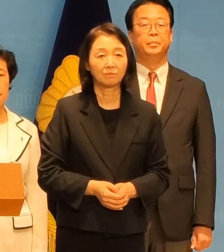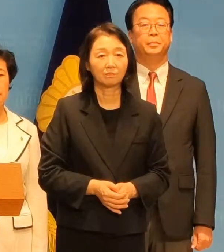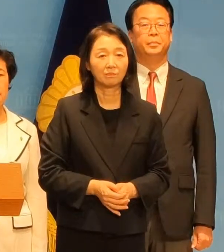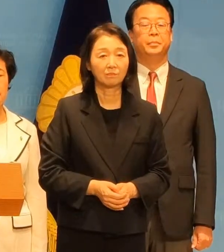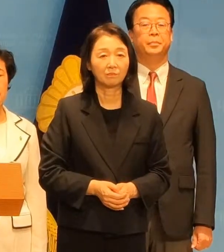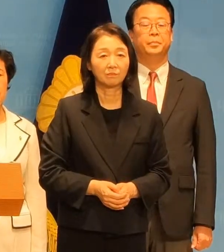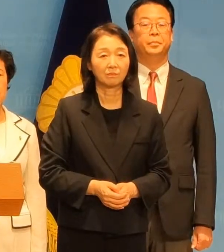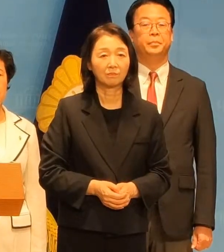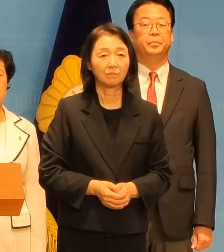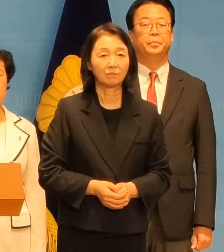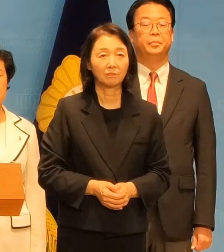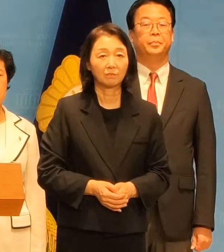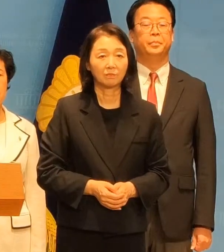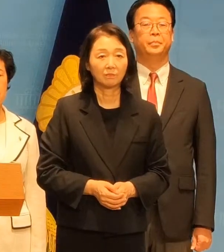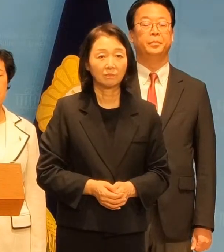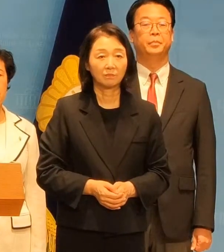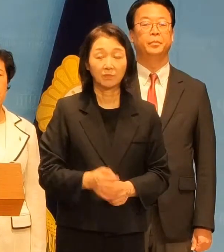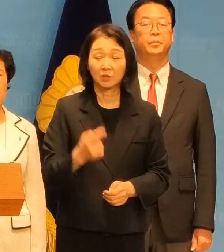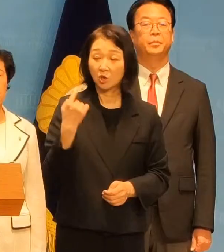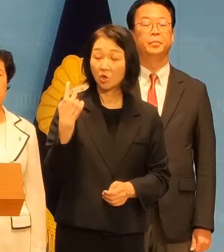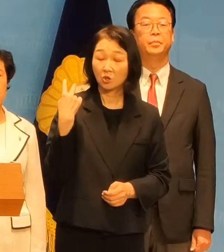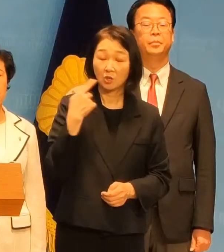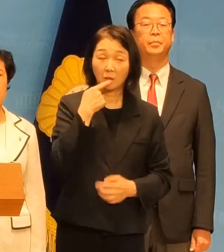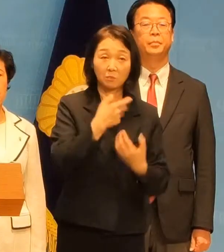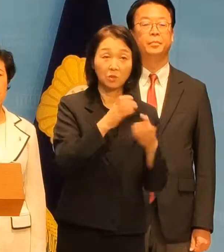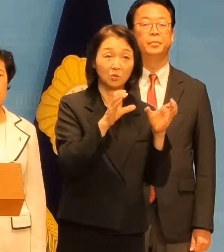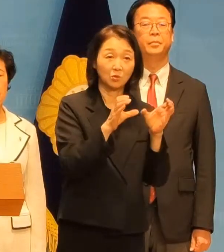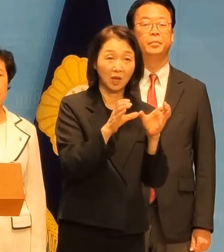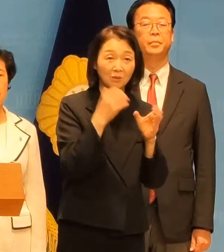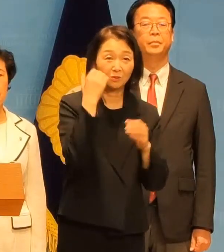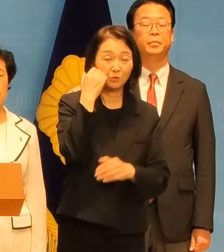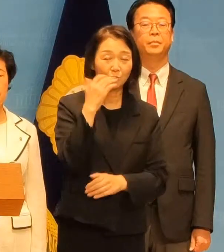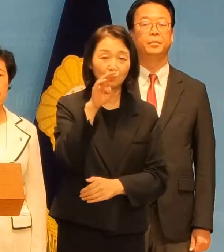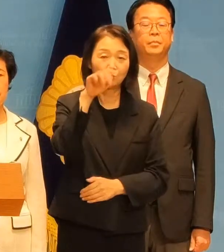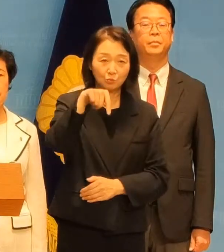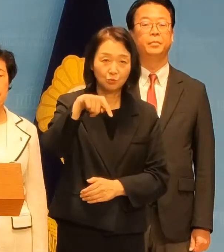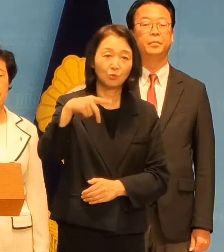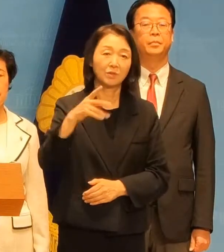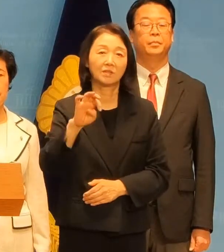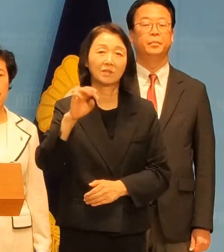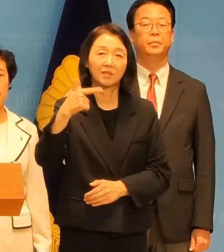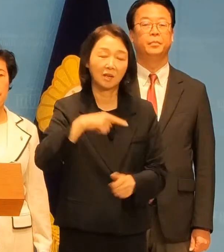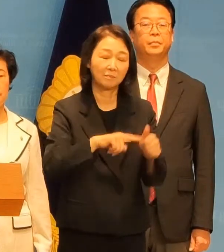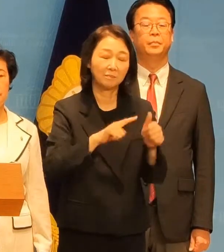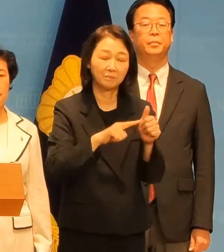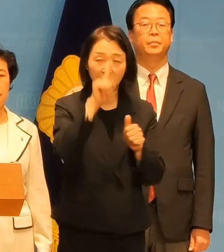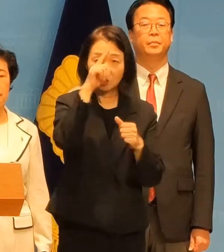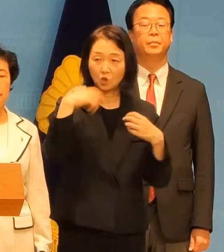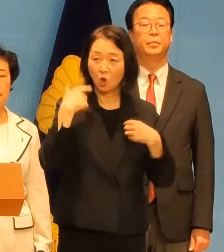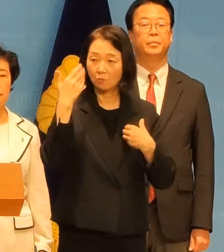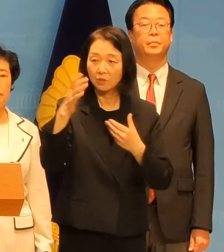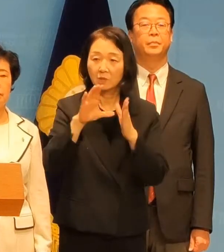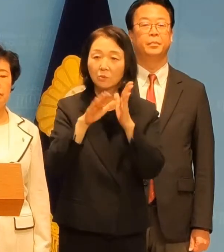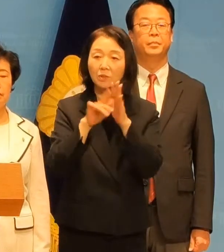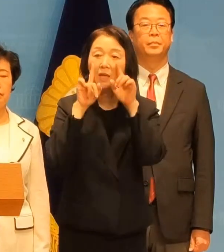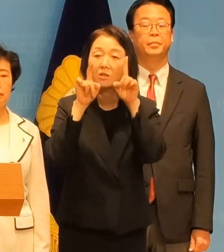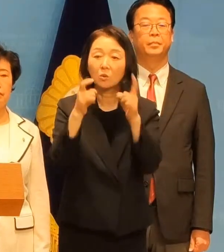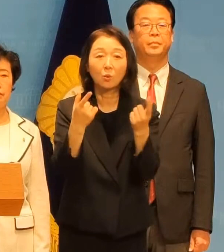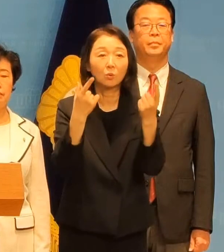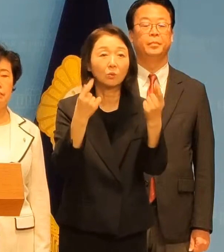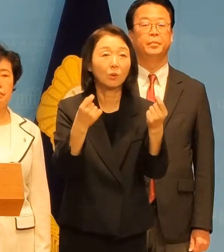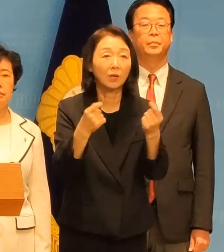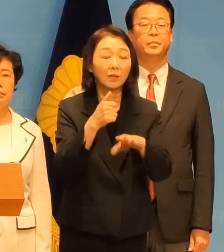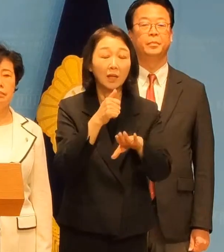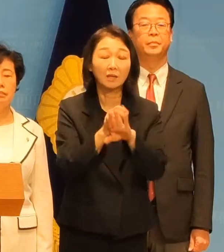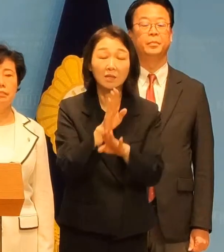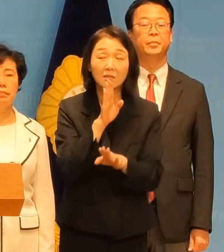자, 이제 엊그저께는 민주당 부승찬 의원이 대정부 질문에서 같은 의혹을 제기하면서 그 자체를